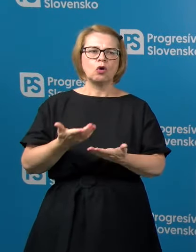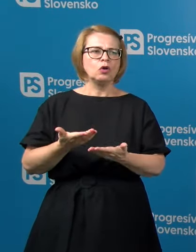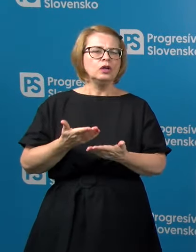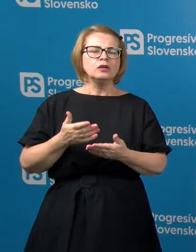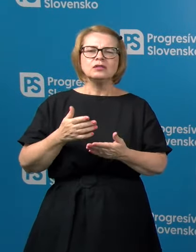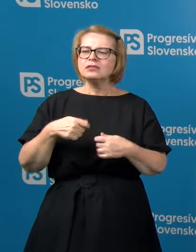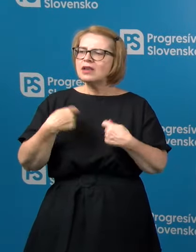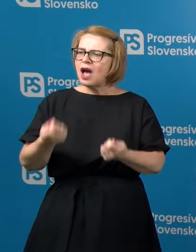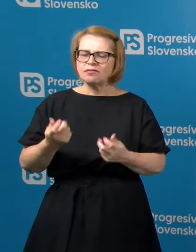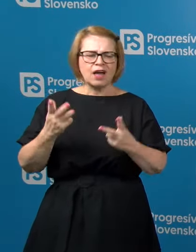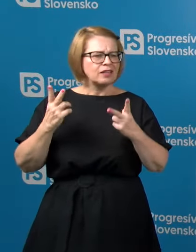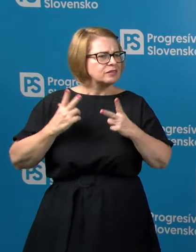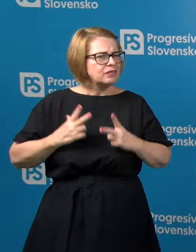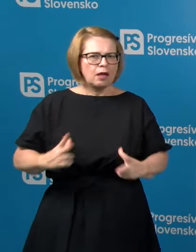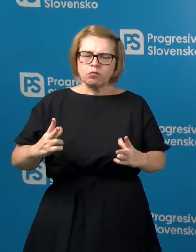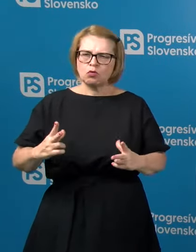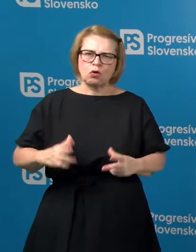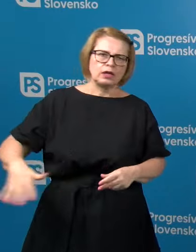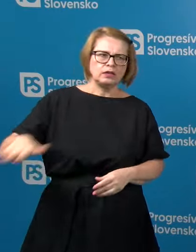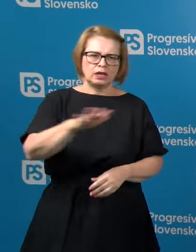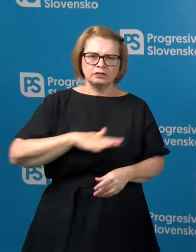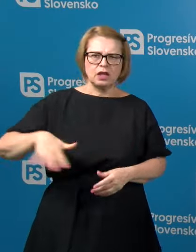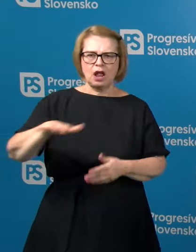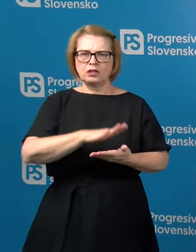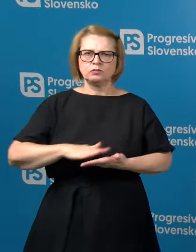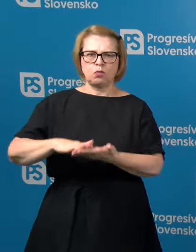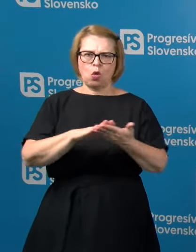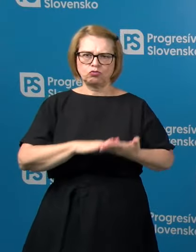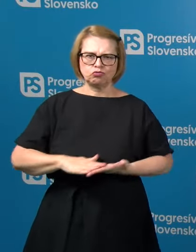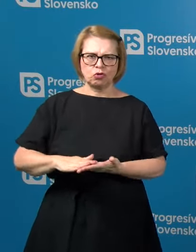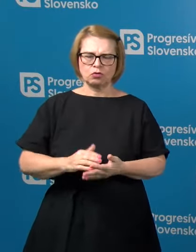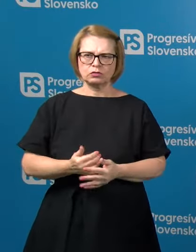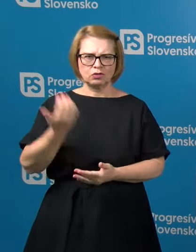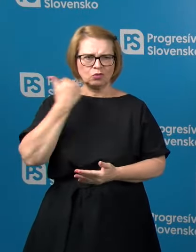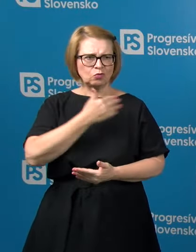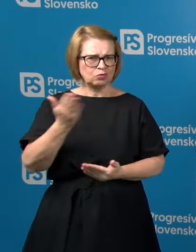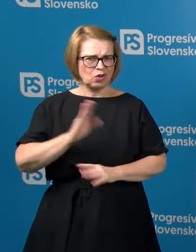a znepokojuje ju v nebývalej miere.